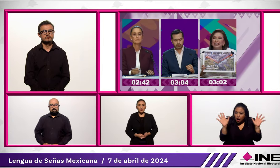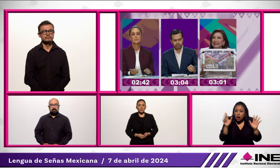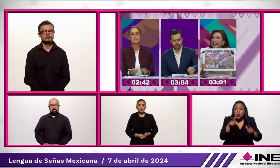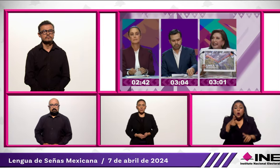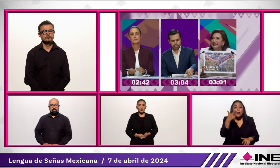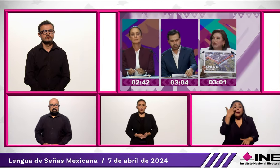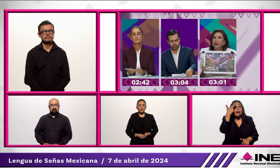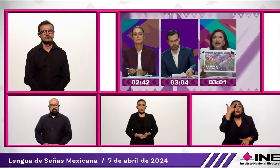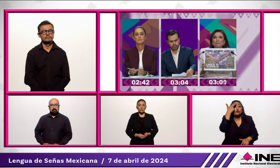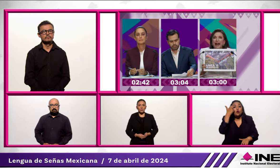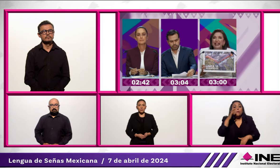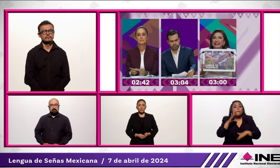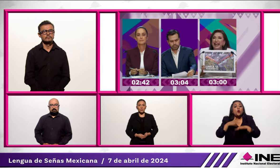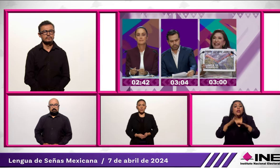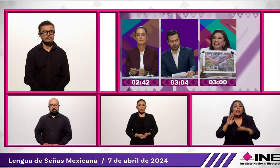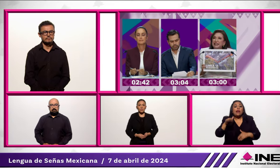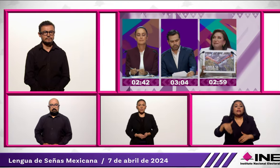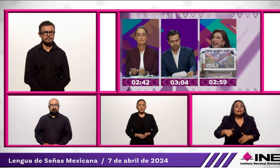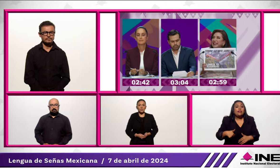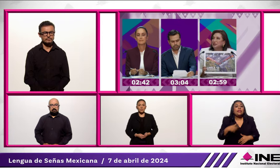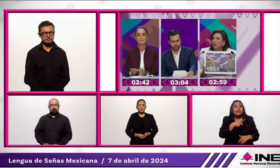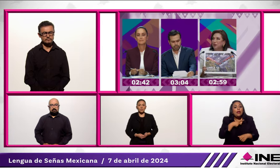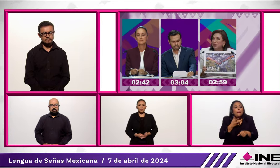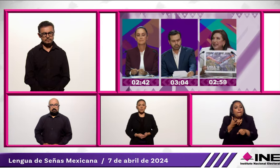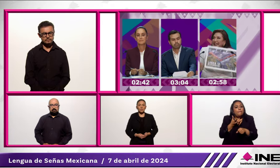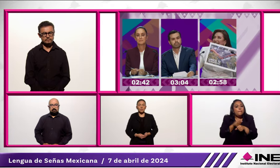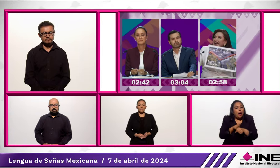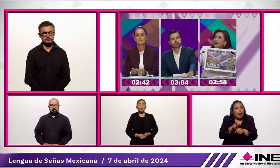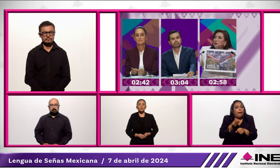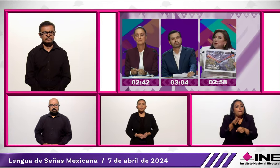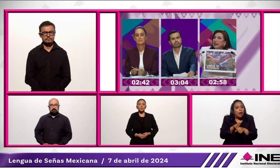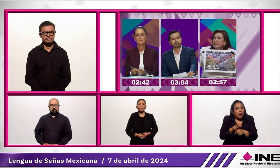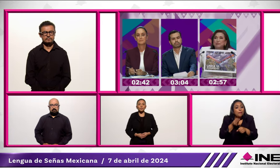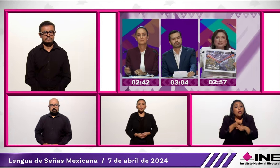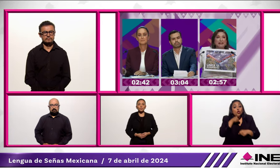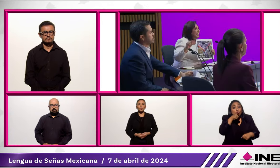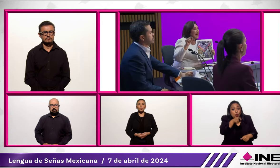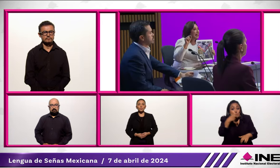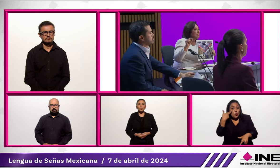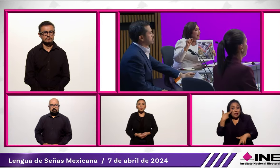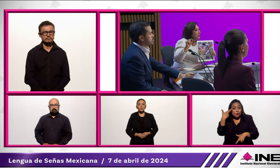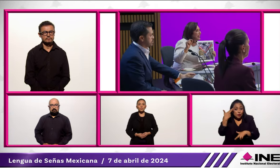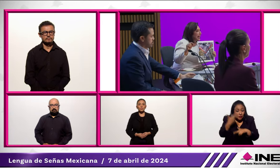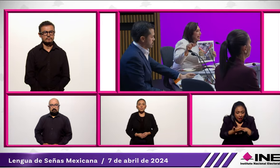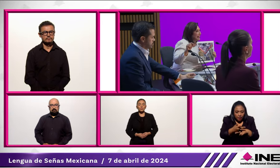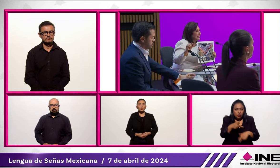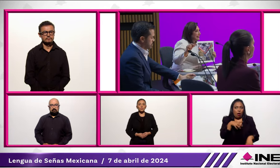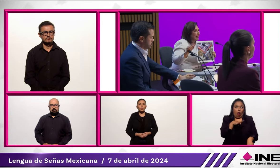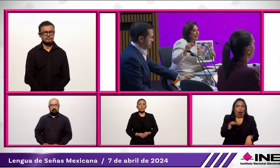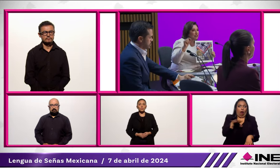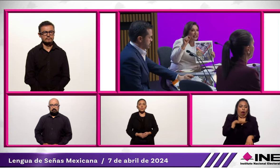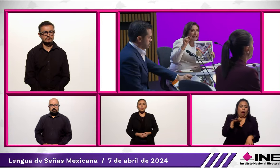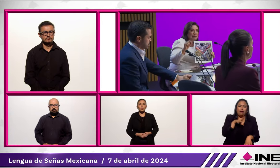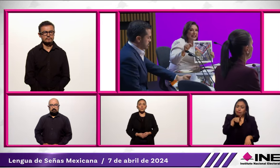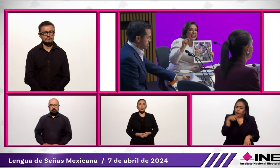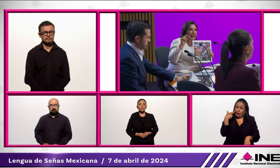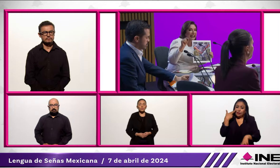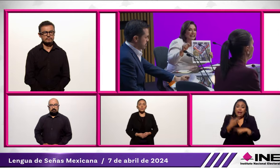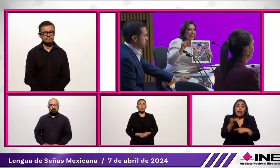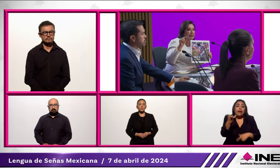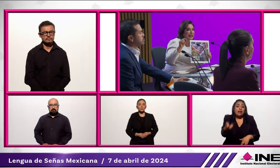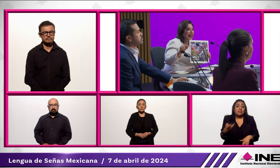las causas raíz fue el mantenimiento. Y era tu responsabilidad, aunque lo niegues. Eso se